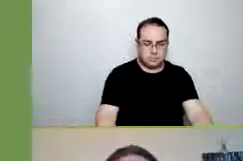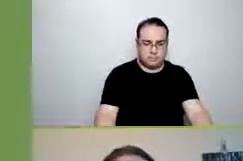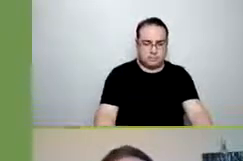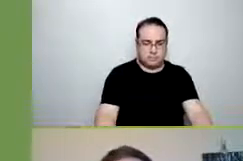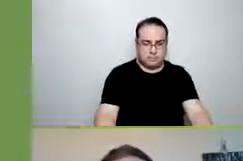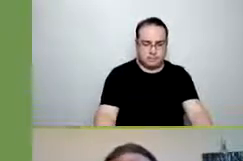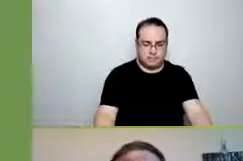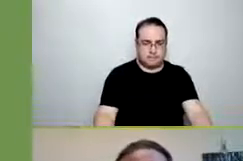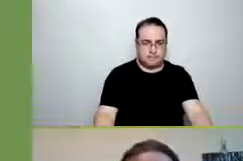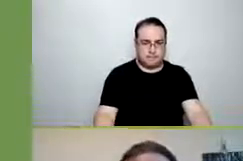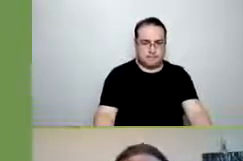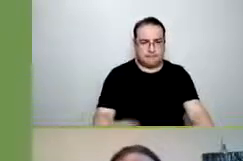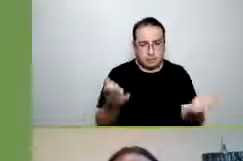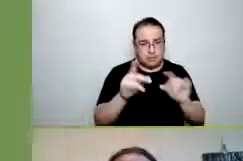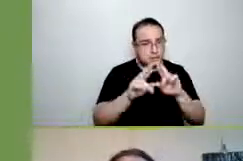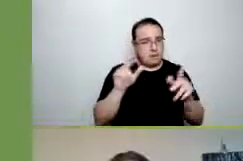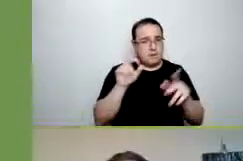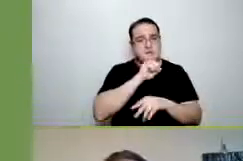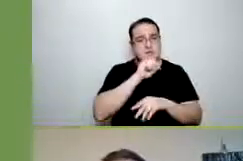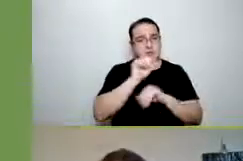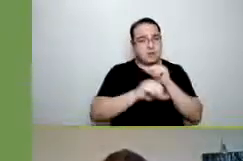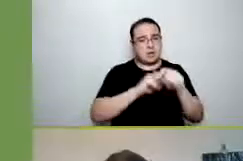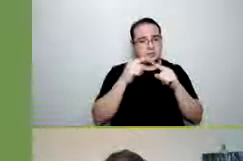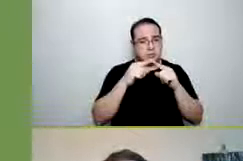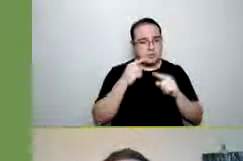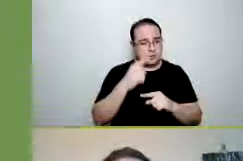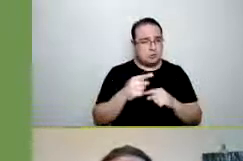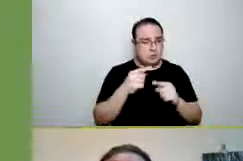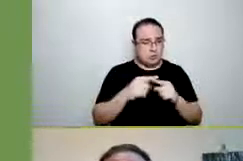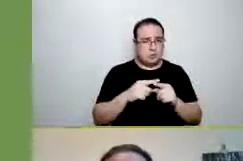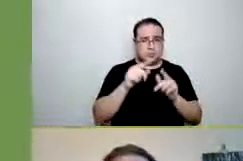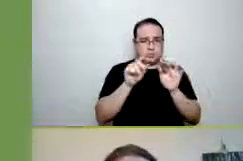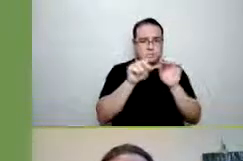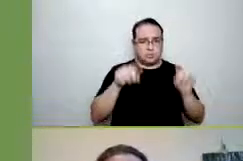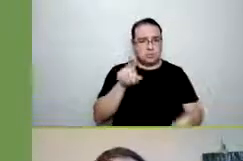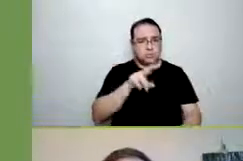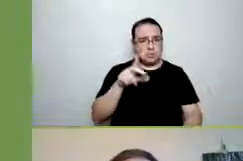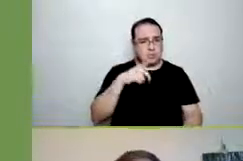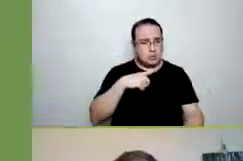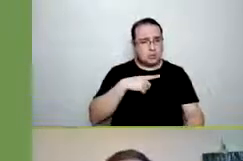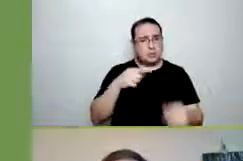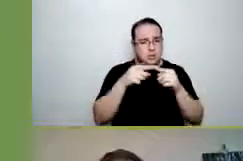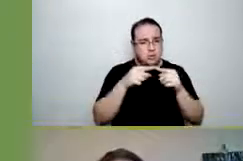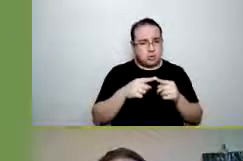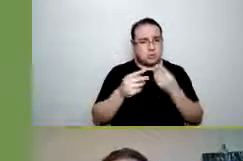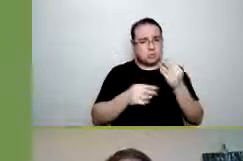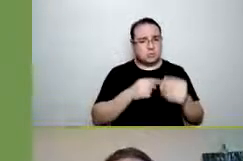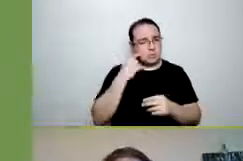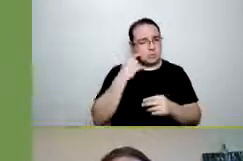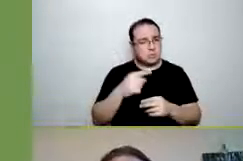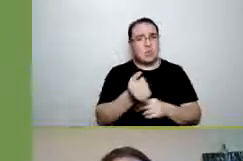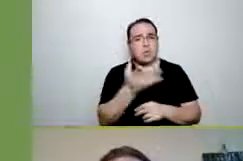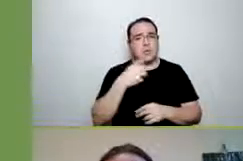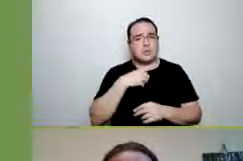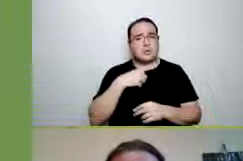para isso, hoje já é ultrapassado, mas continua sendo o formato que nós usamos e temos que ver quais são